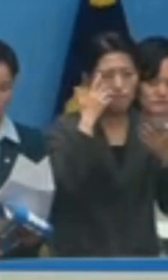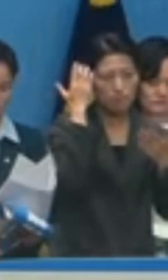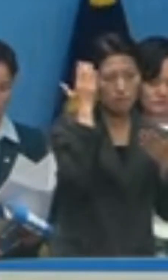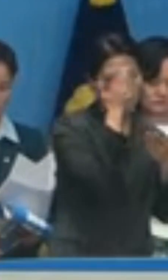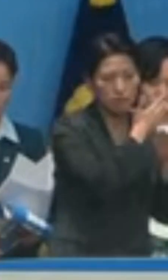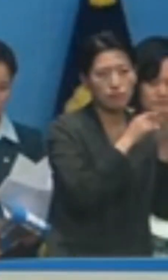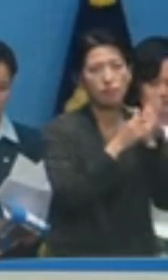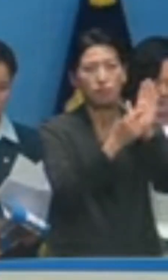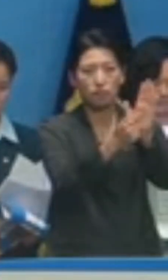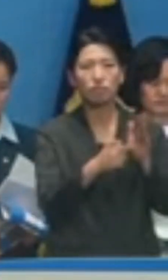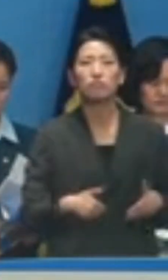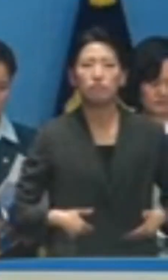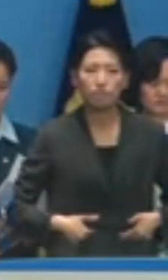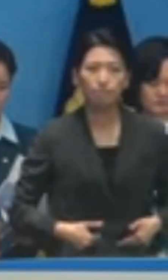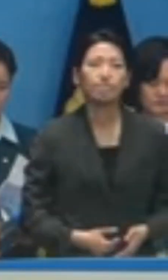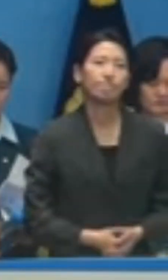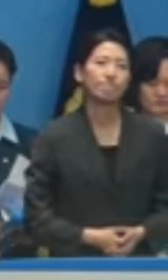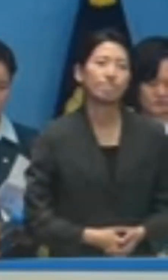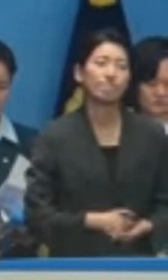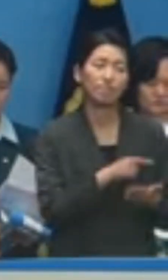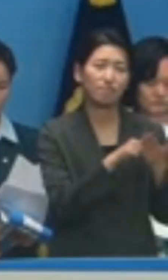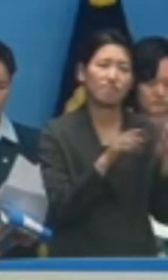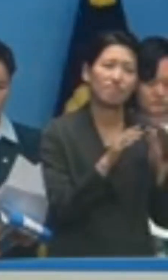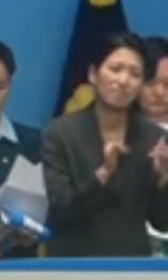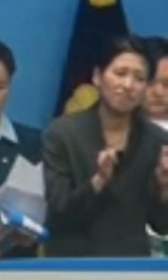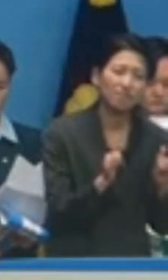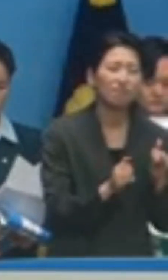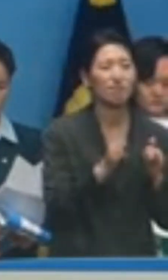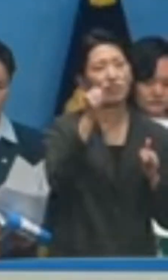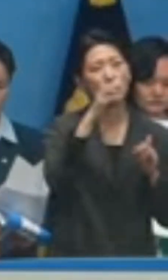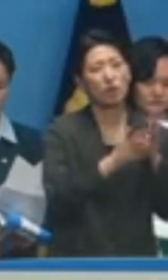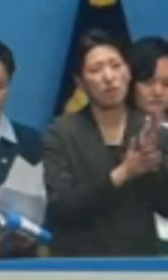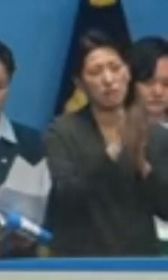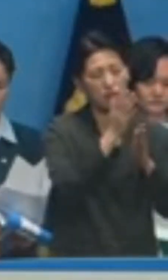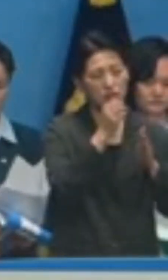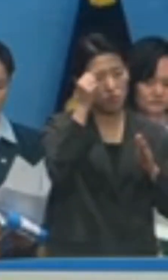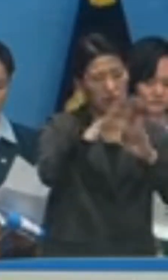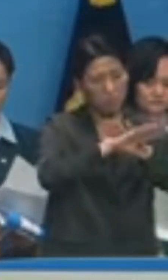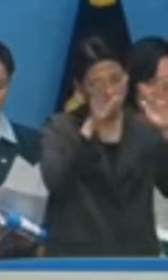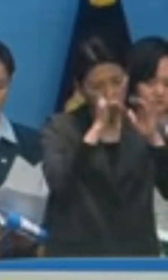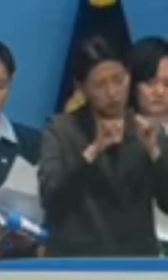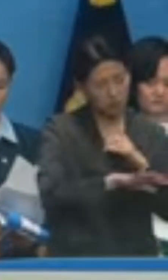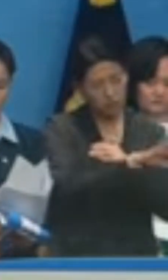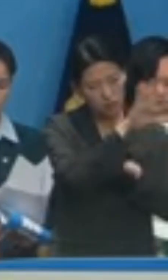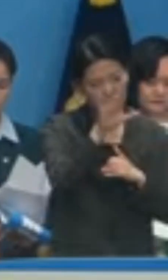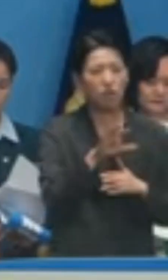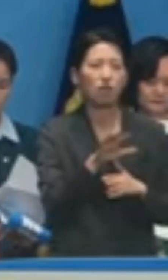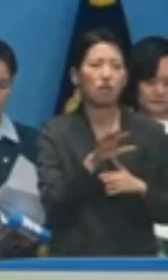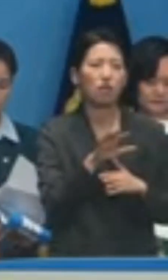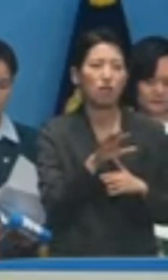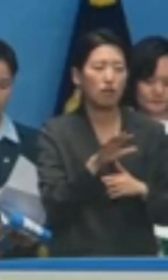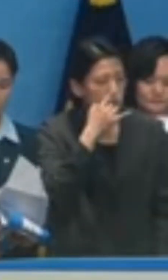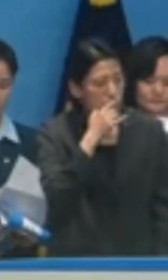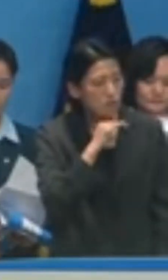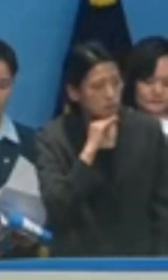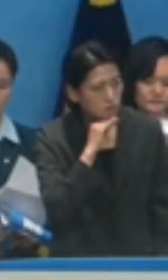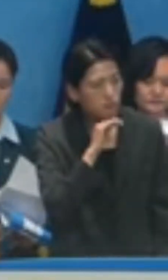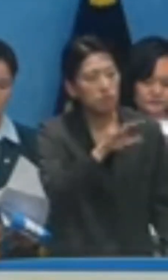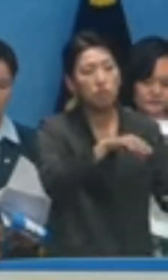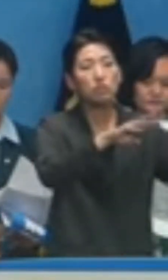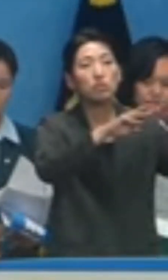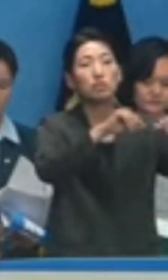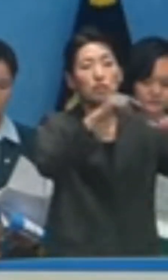유가족, 피해자, 광명 시민들은 알 권리가 있습니다. 안전관리 계획이 적정했는지,